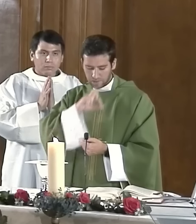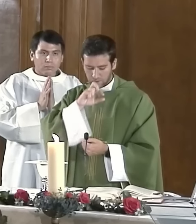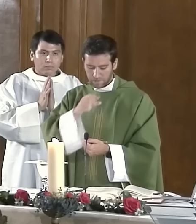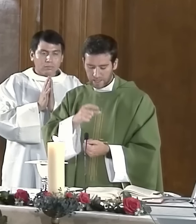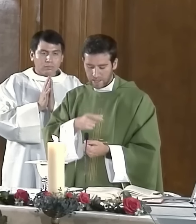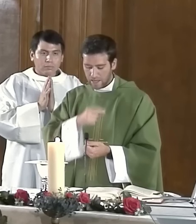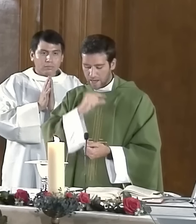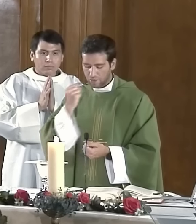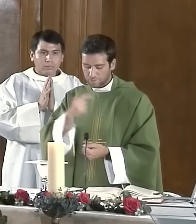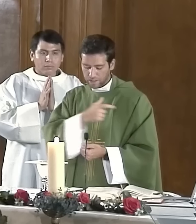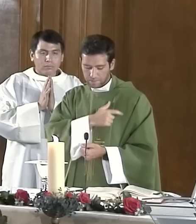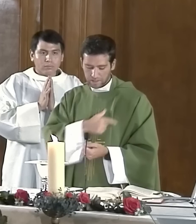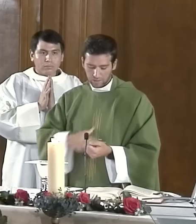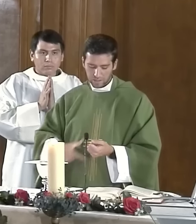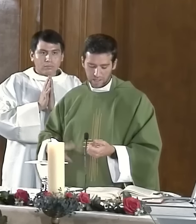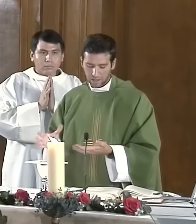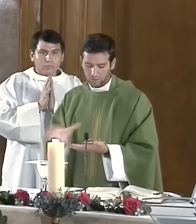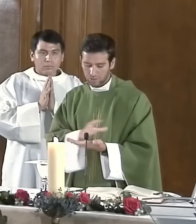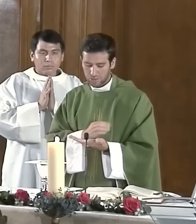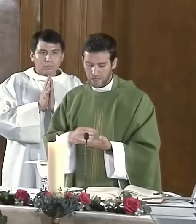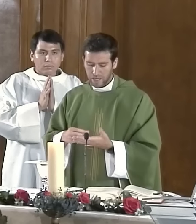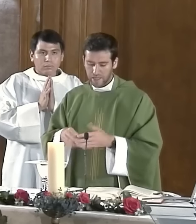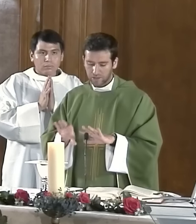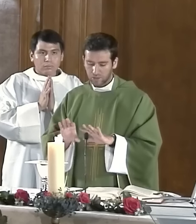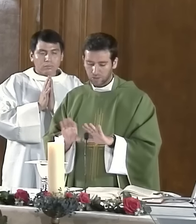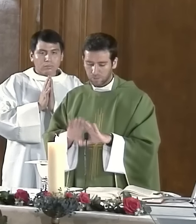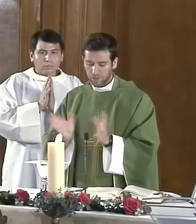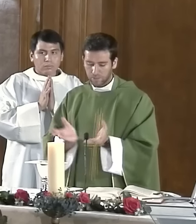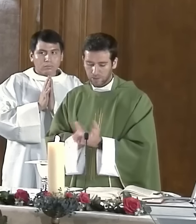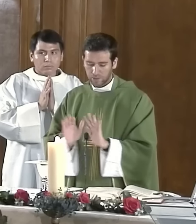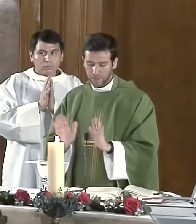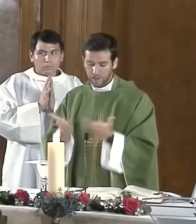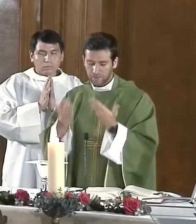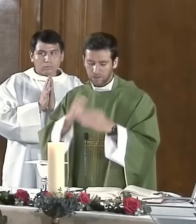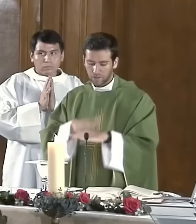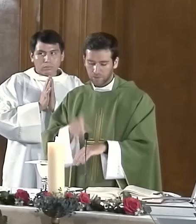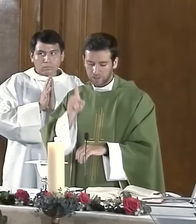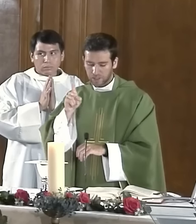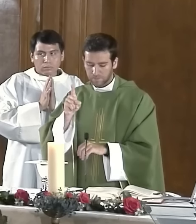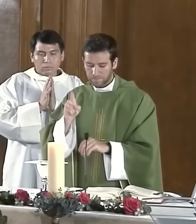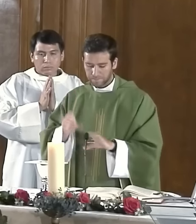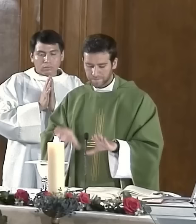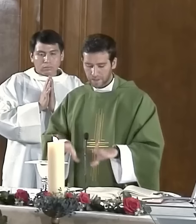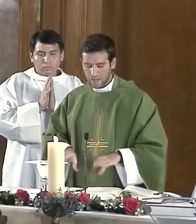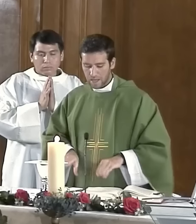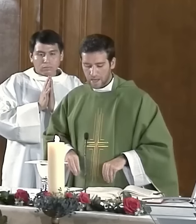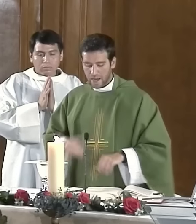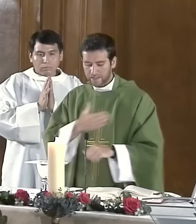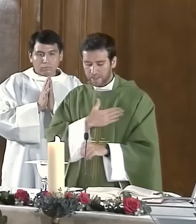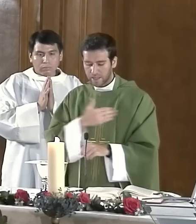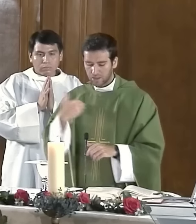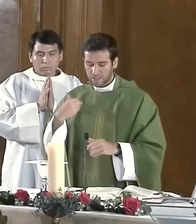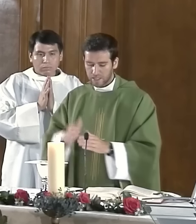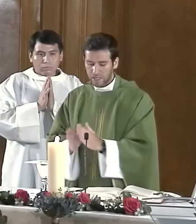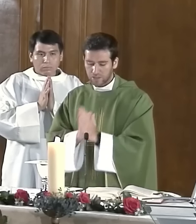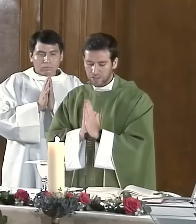episcopal, a los presbíteros y diáconos, y a todo el pueblo redimido por ti. Atiende los deseos y